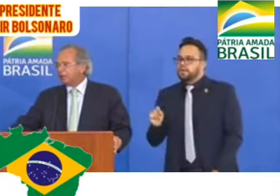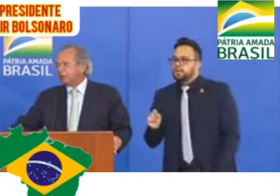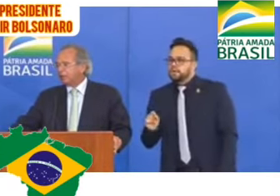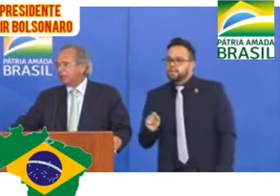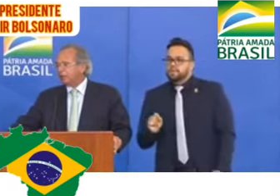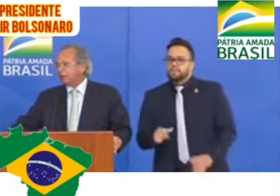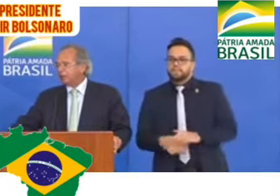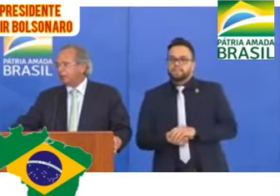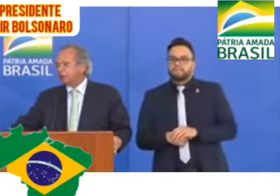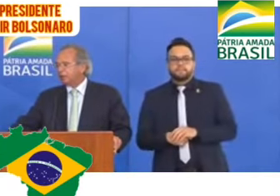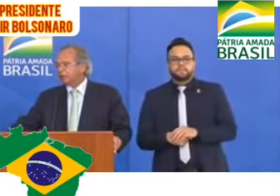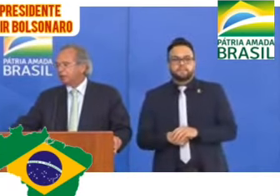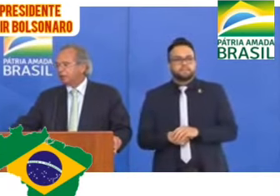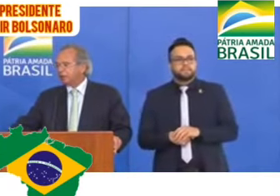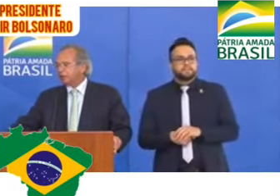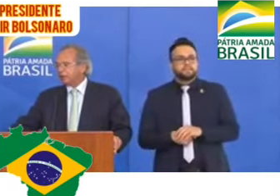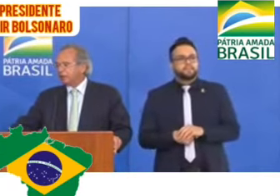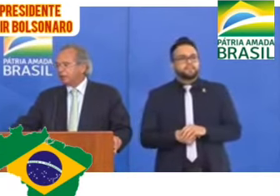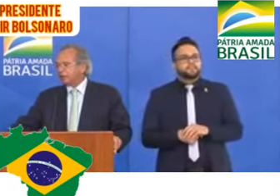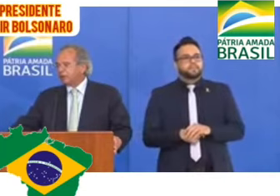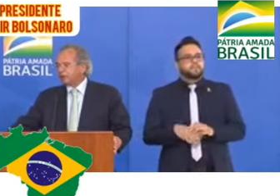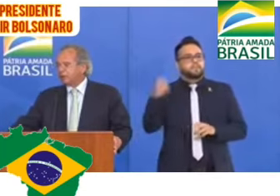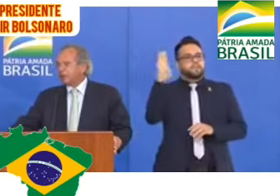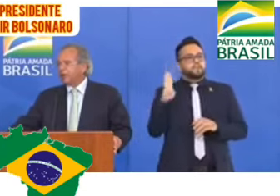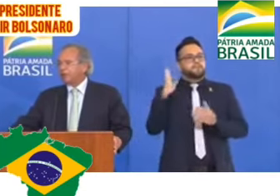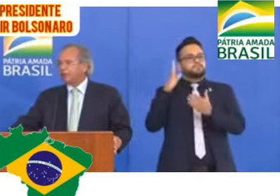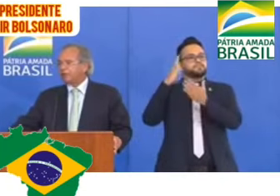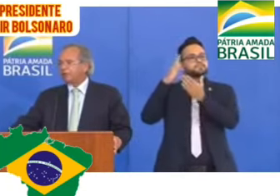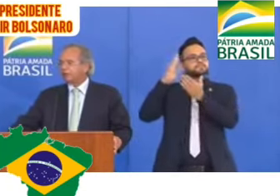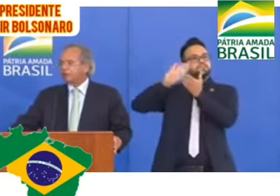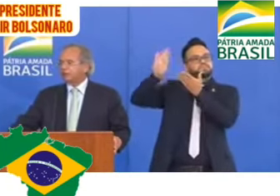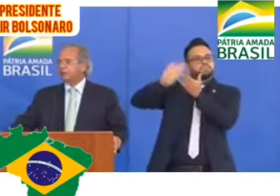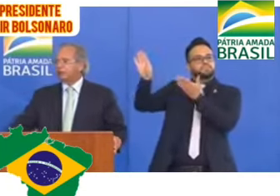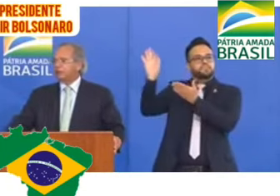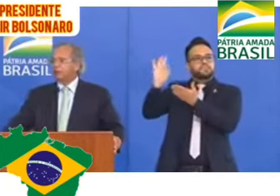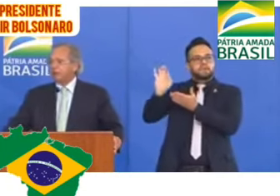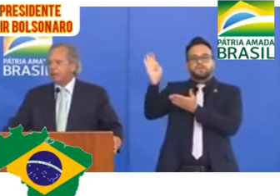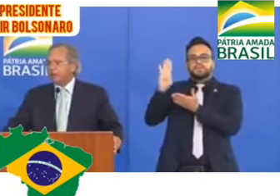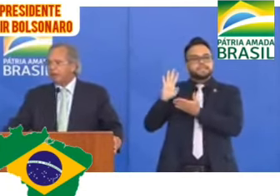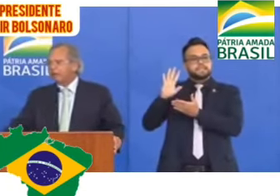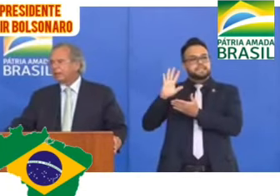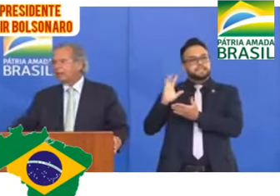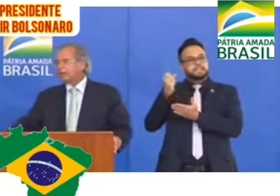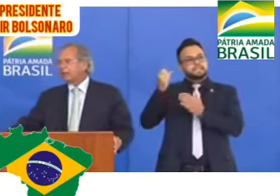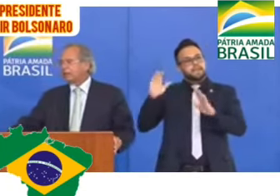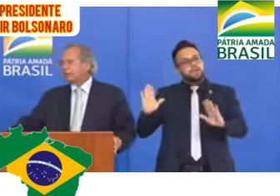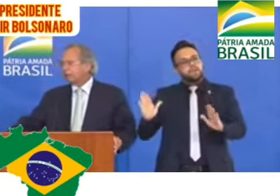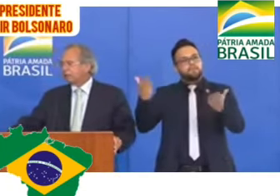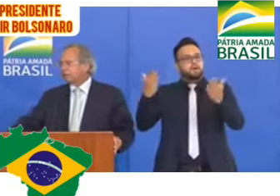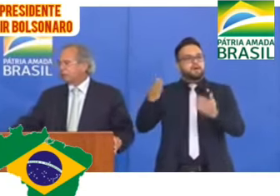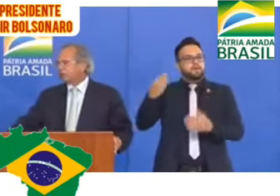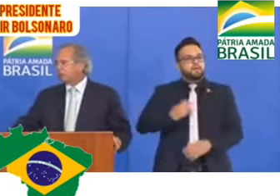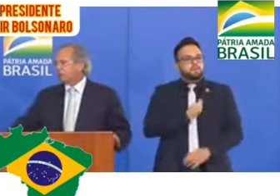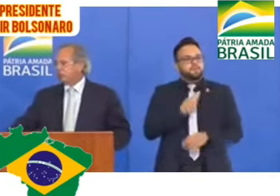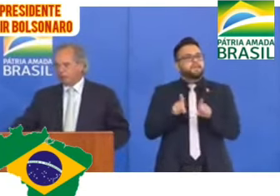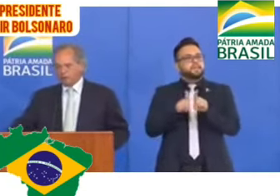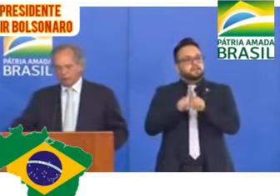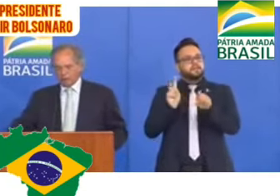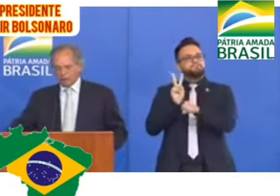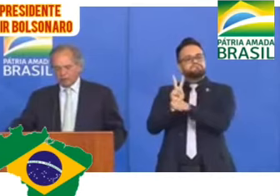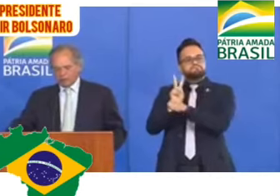que trabalhássemos firmemente para salvar vidas e preservar